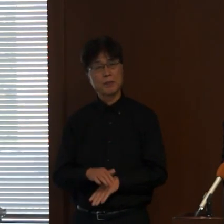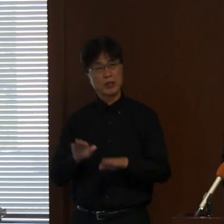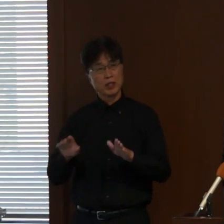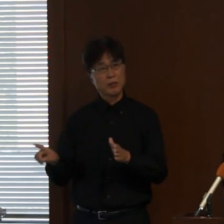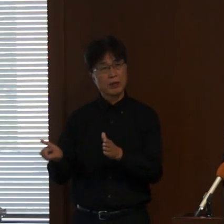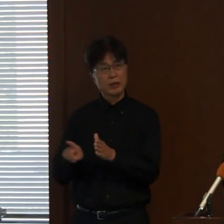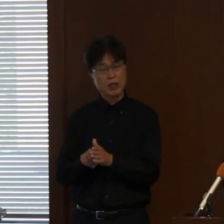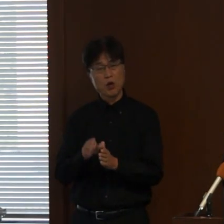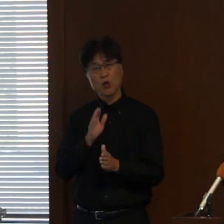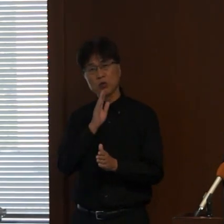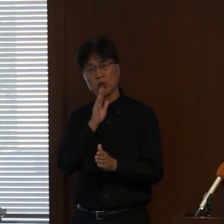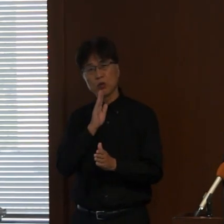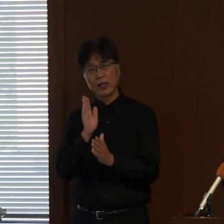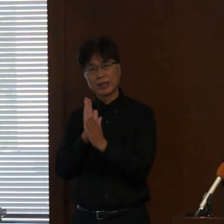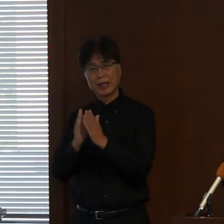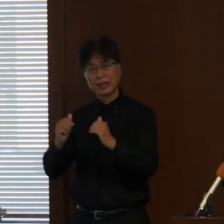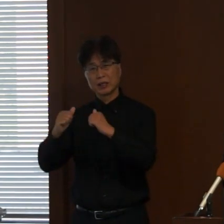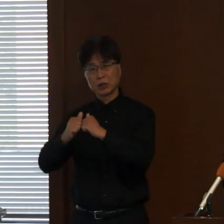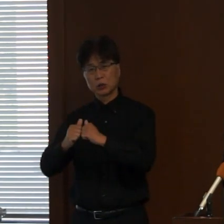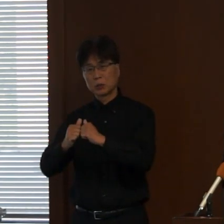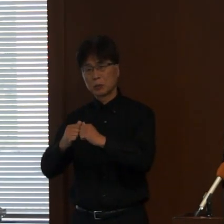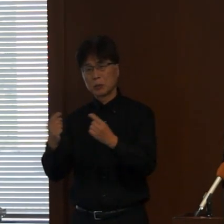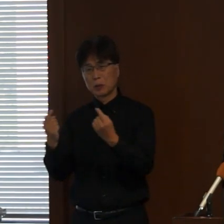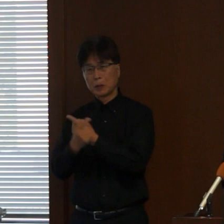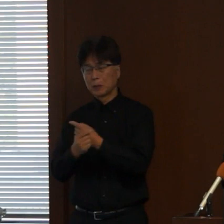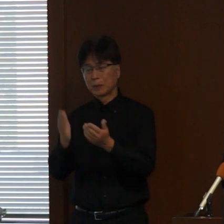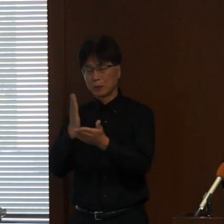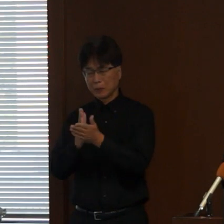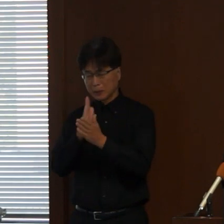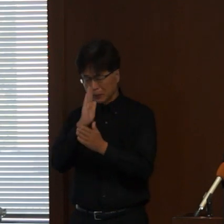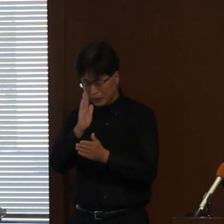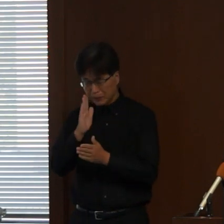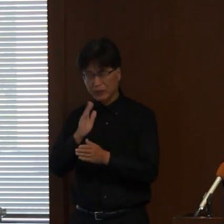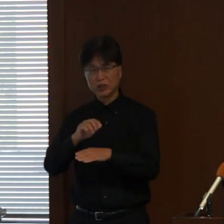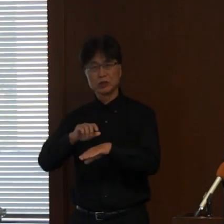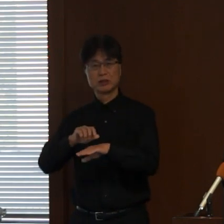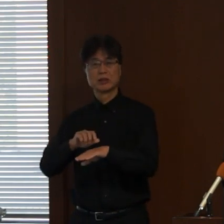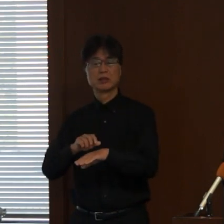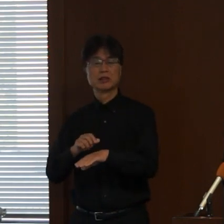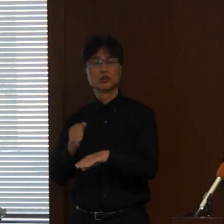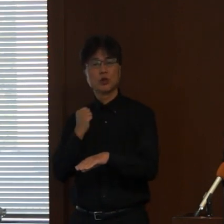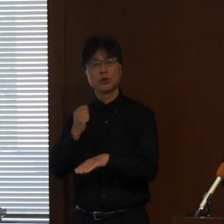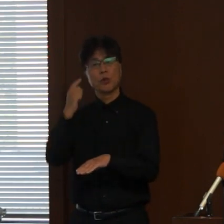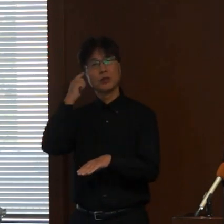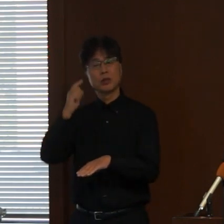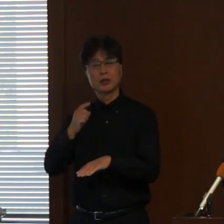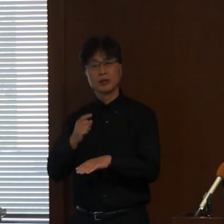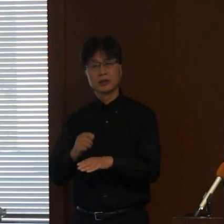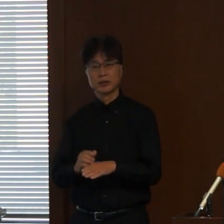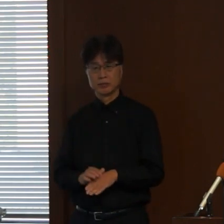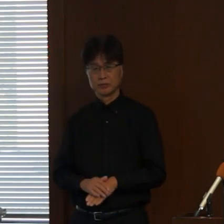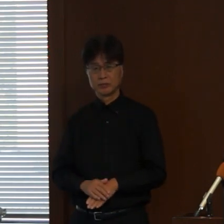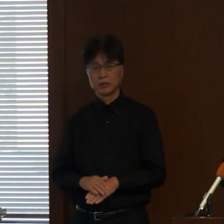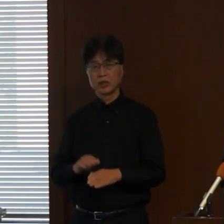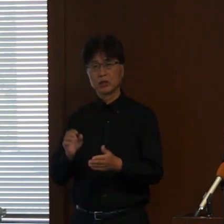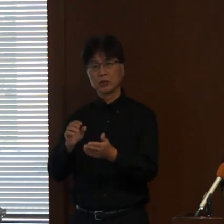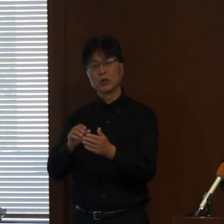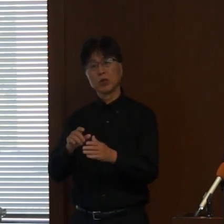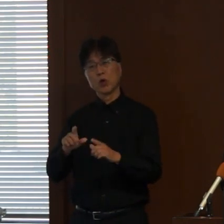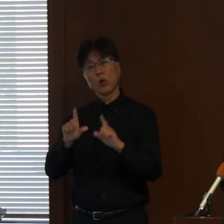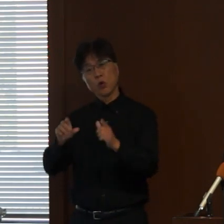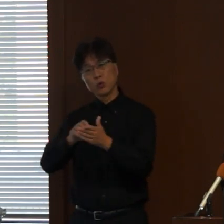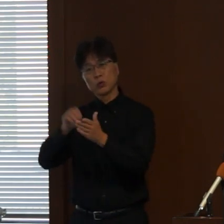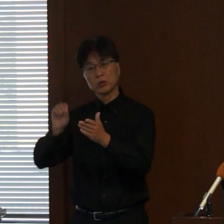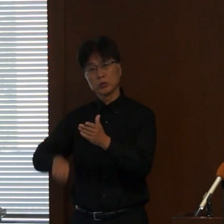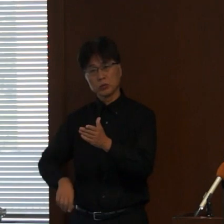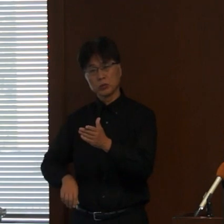今までは本当に県境をまたがないでっていう強い思いでやってきました。で、この解除されるわけですね、お